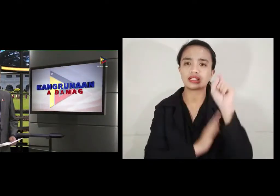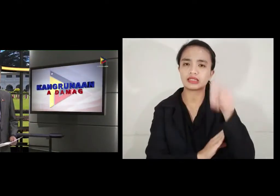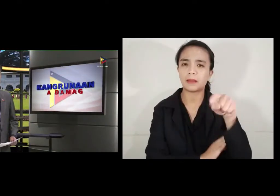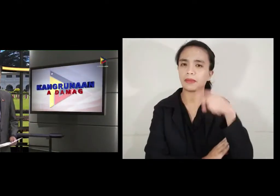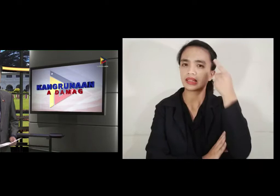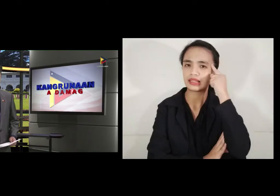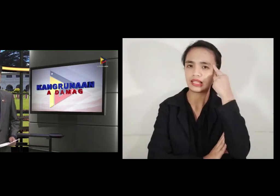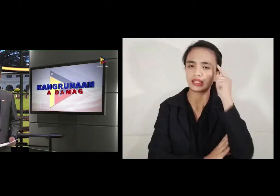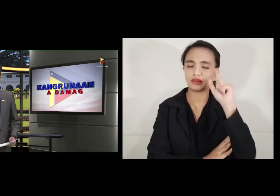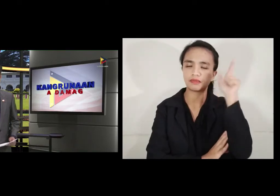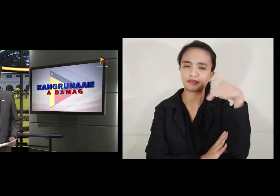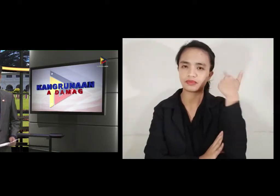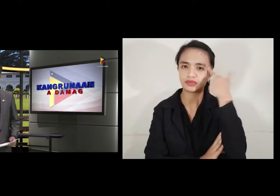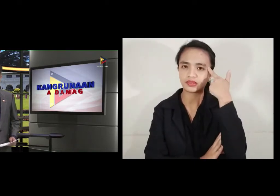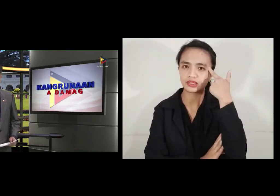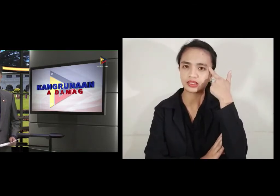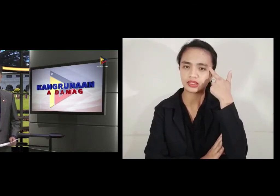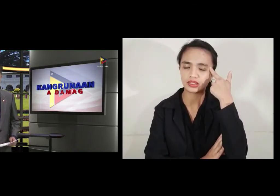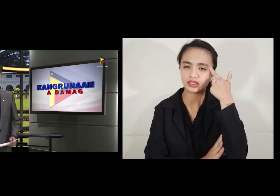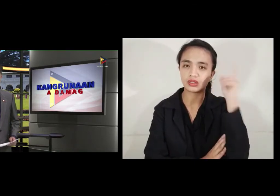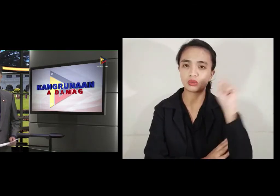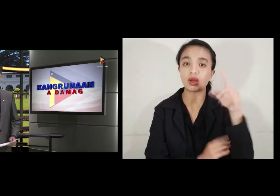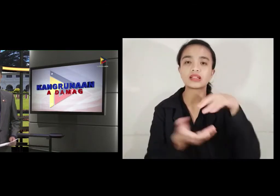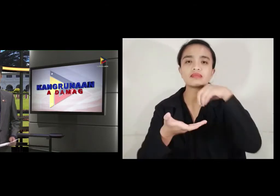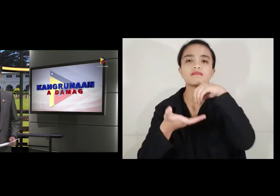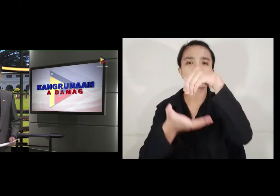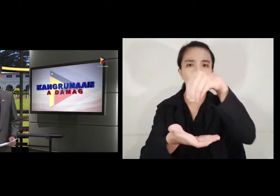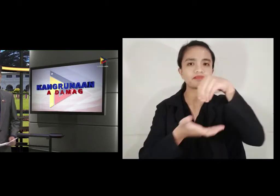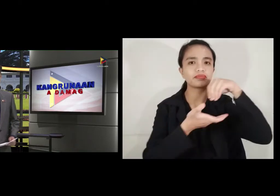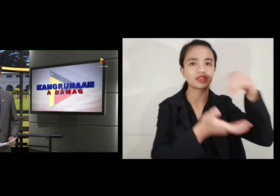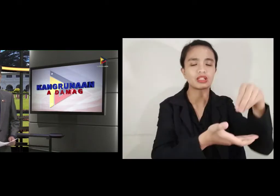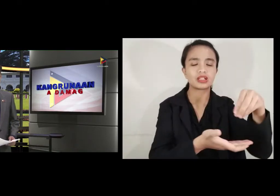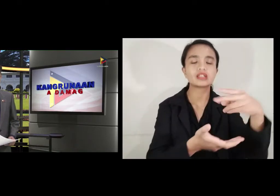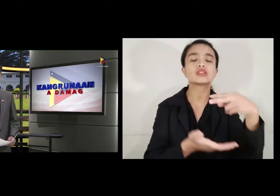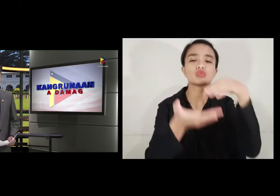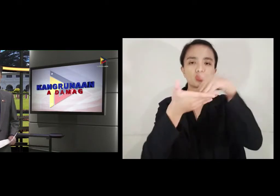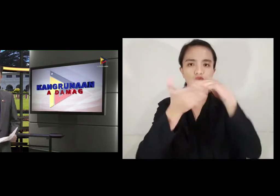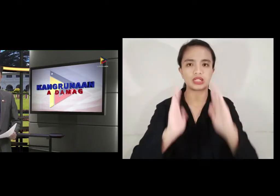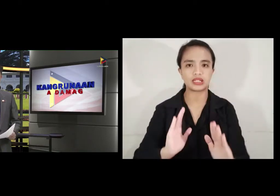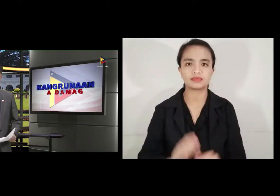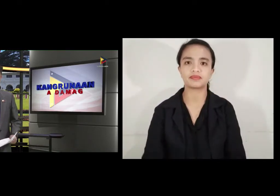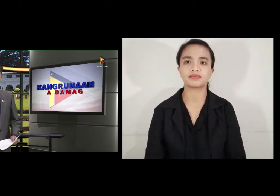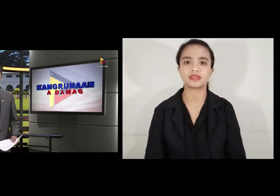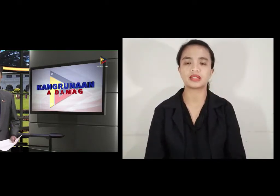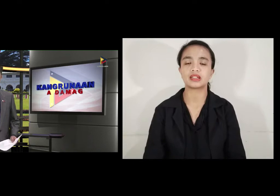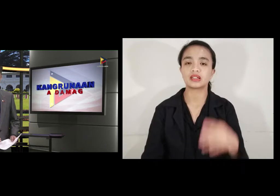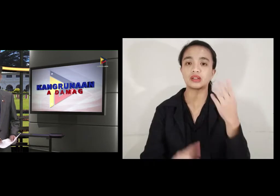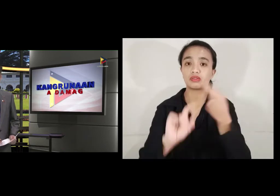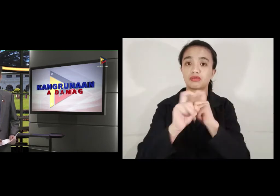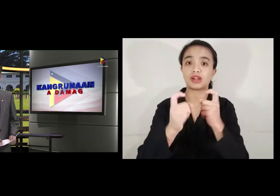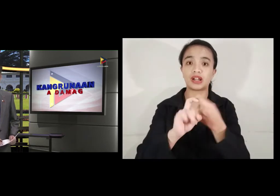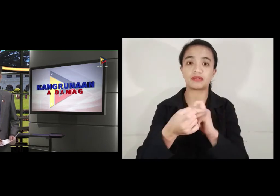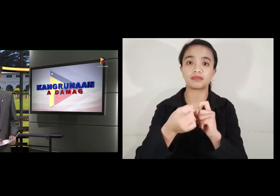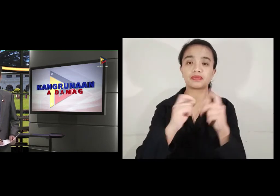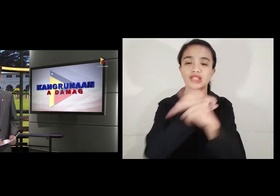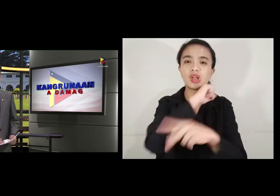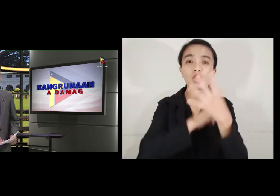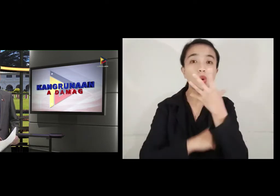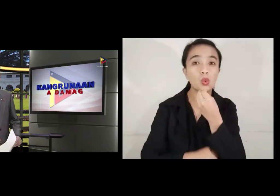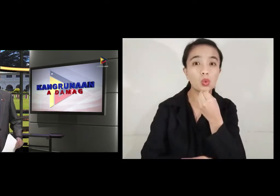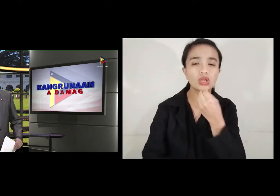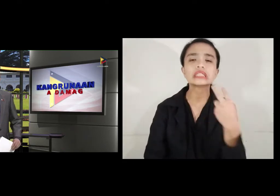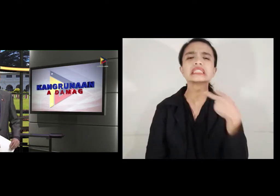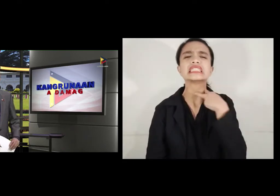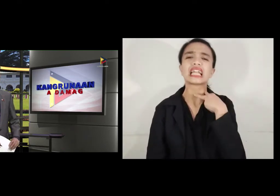nga ikonsiderati lokal a gobyerno nga ipayan met iti relief goods dagiti estudyante manipod iti dadto mga lugar